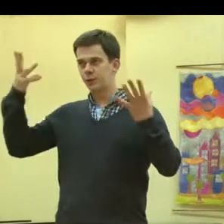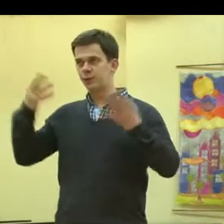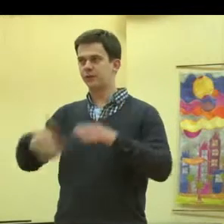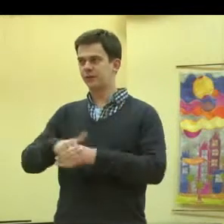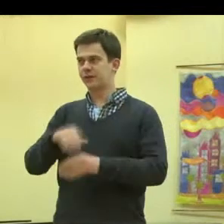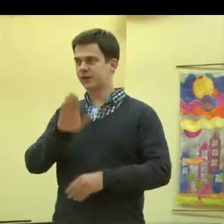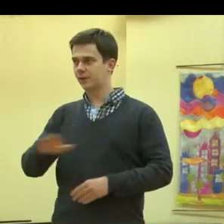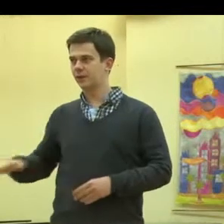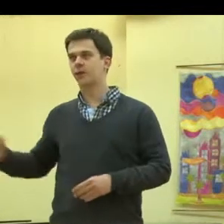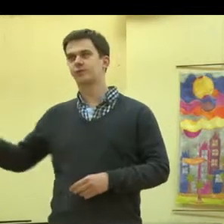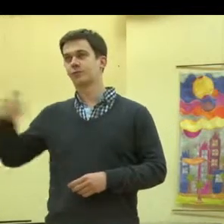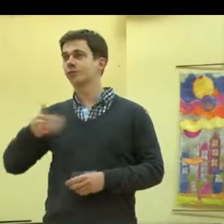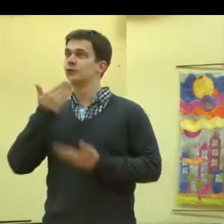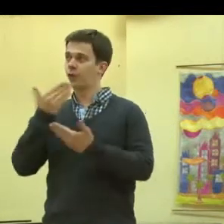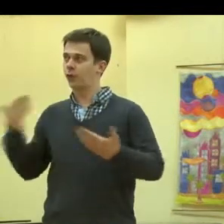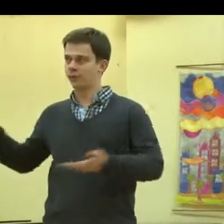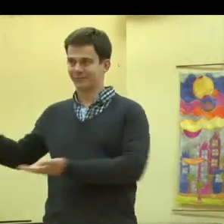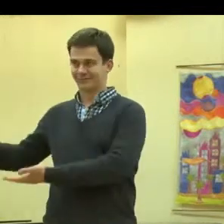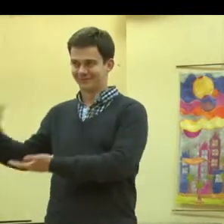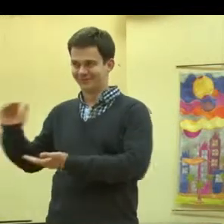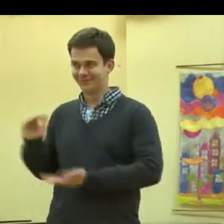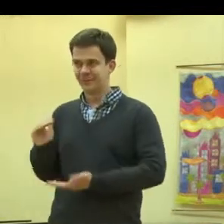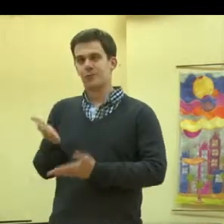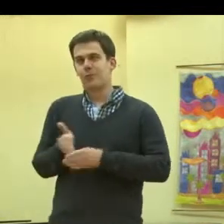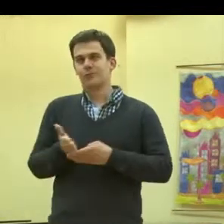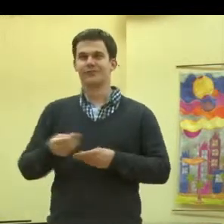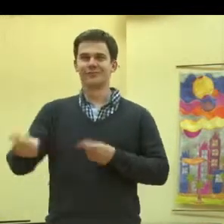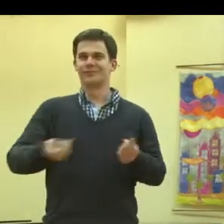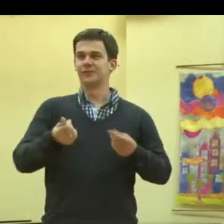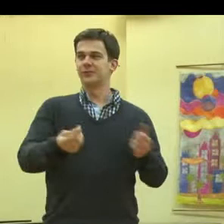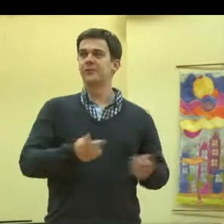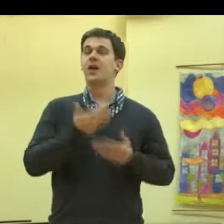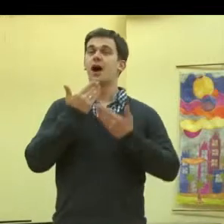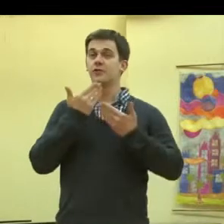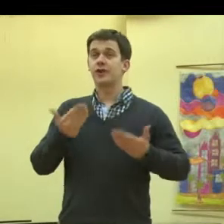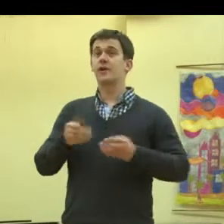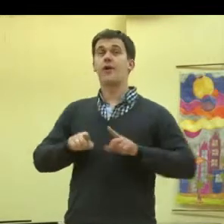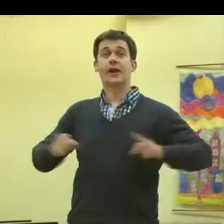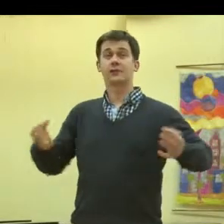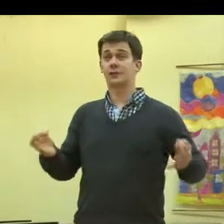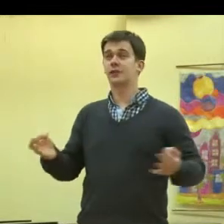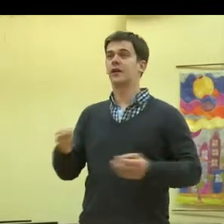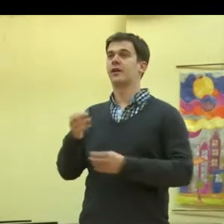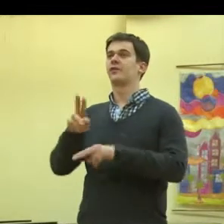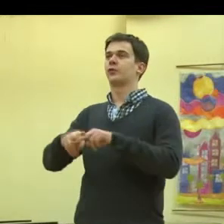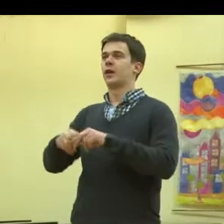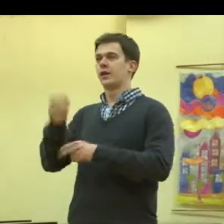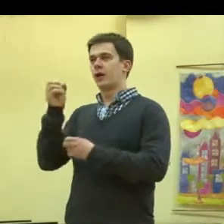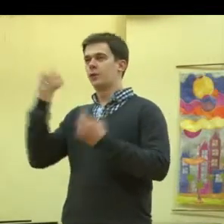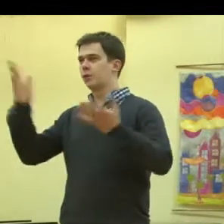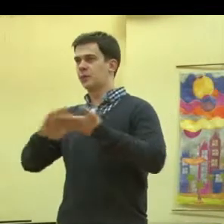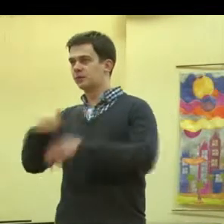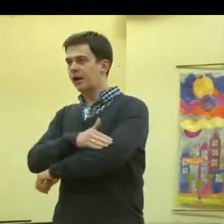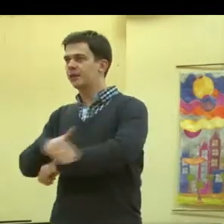dziedzictwa narodowego. Bardzo dziękujemy. To całe spotkanie jest organizowane przez Fundację Kultury Bez Barier, przez Fundację Dzieciom Zdążyć z